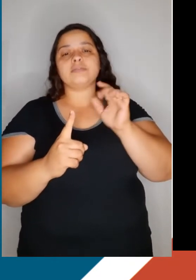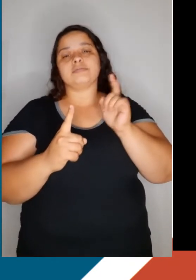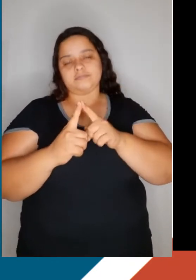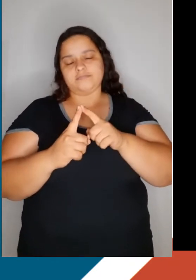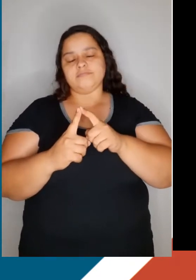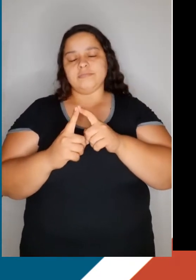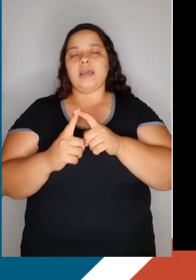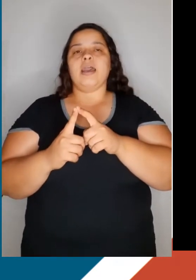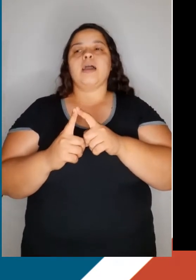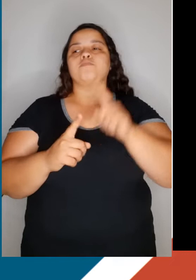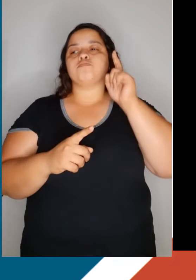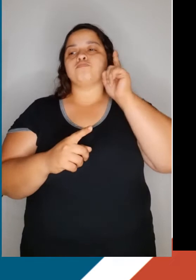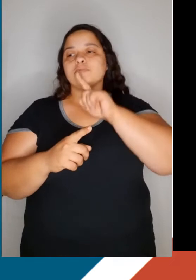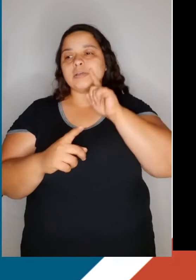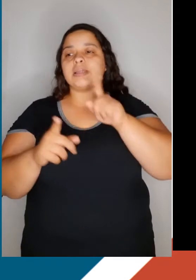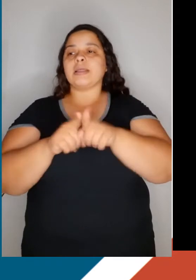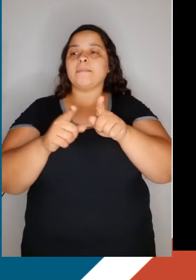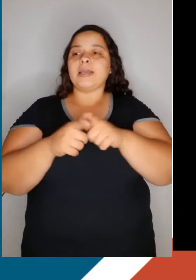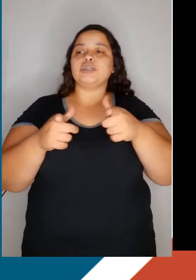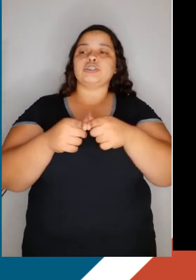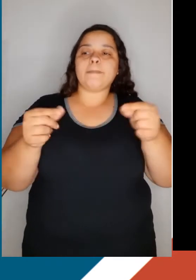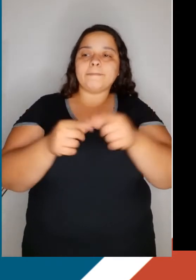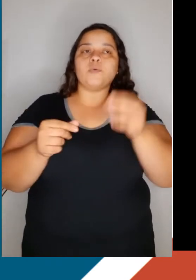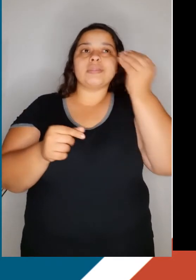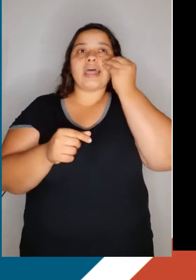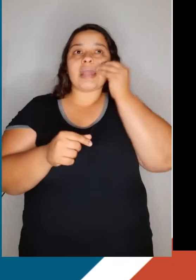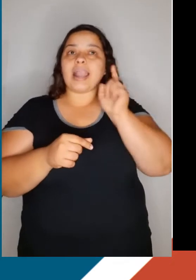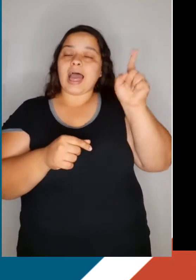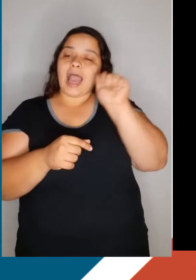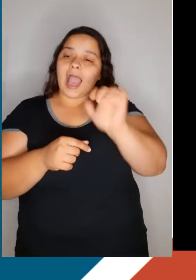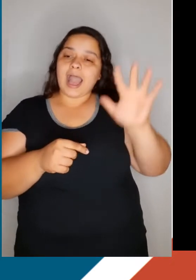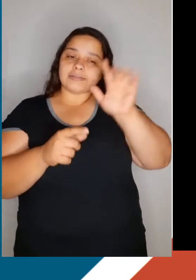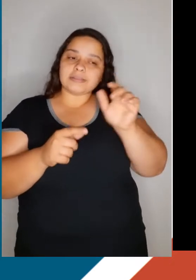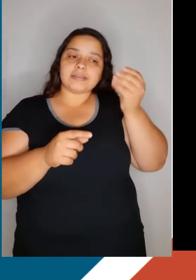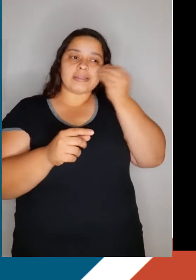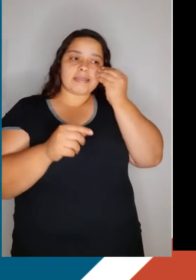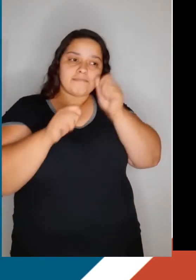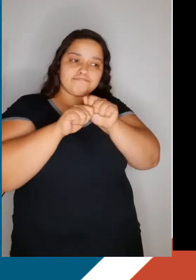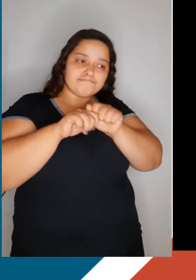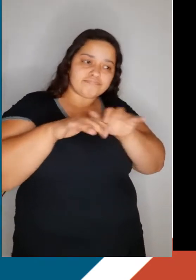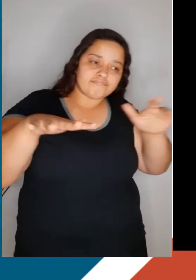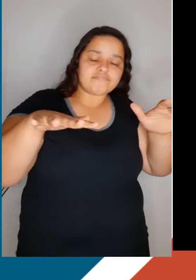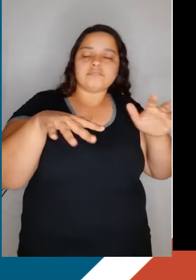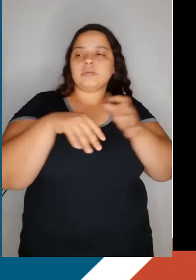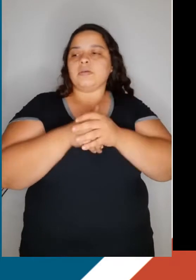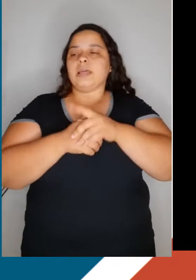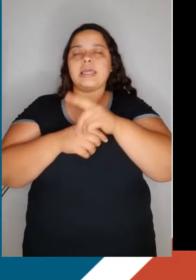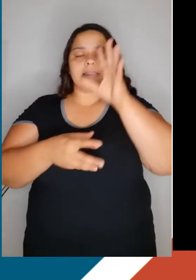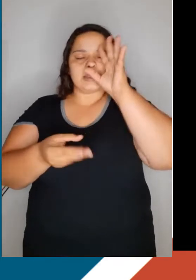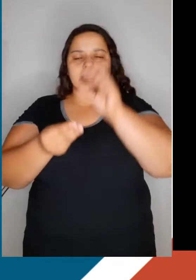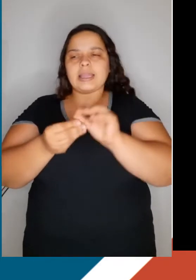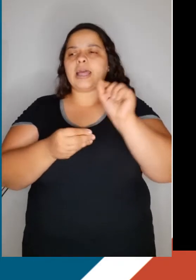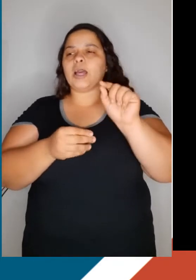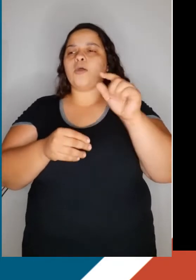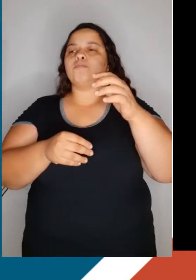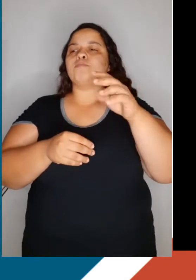americano e o Japão vai tentar uma expansão no continente asiático. E para tentar entender um pouco melhor as motivações europeias, a